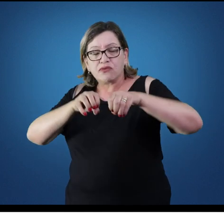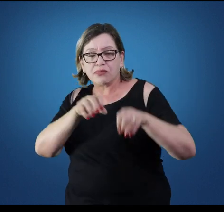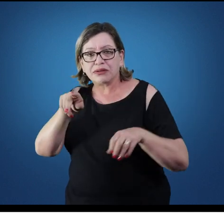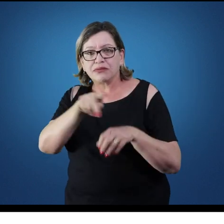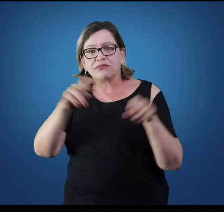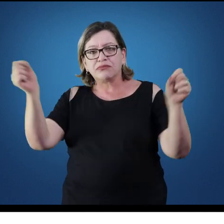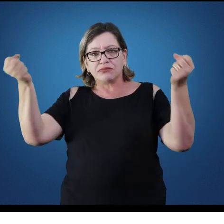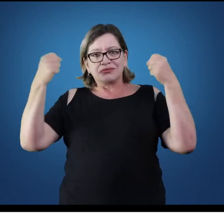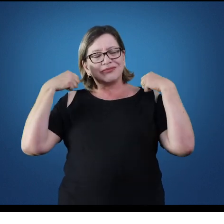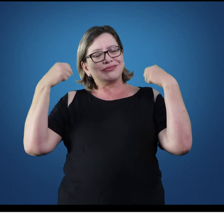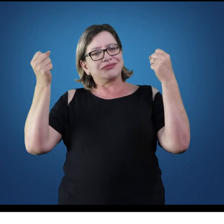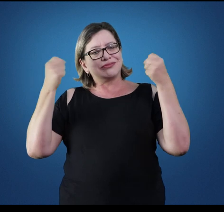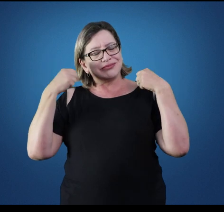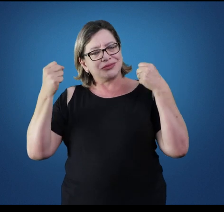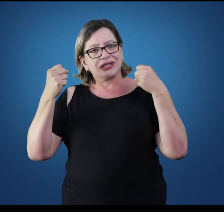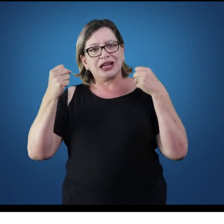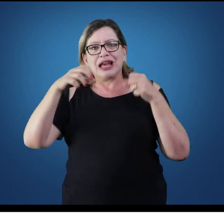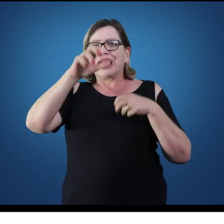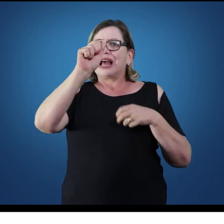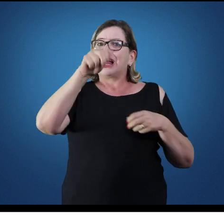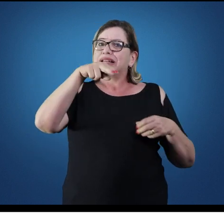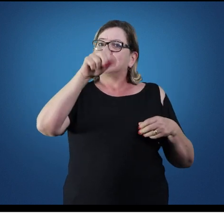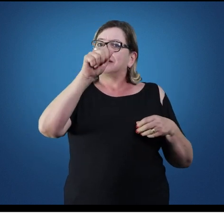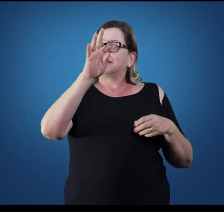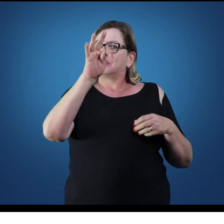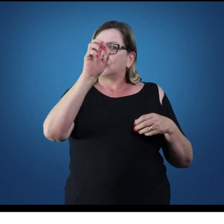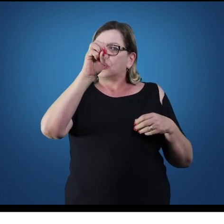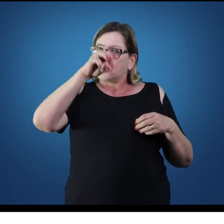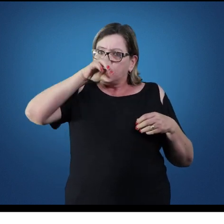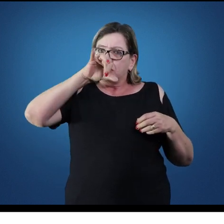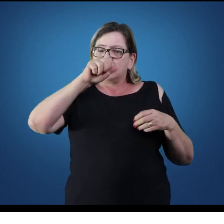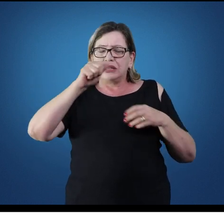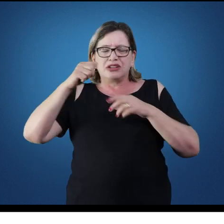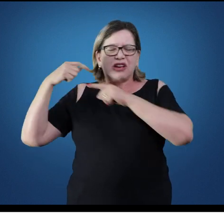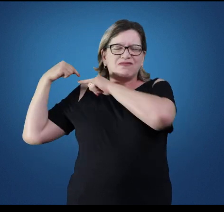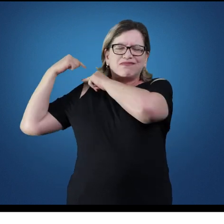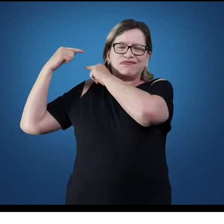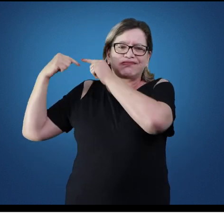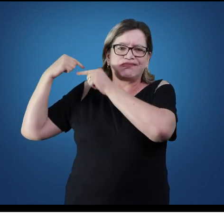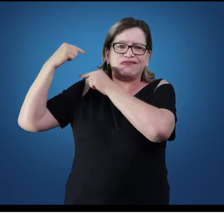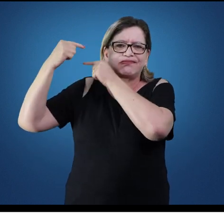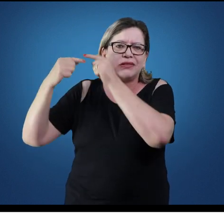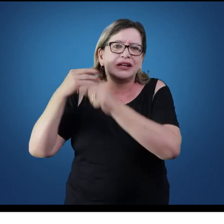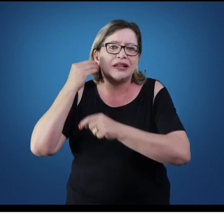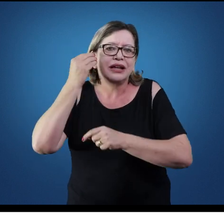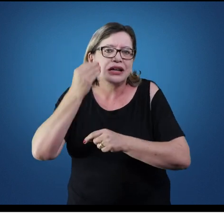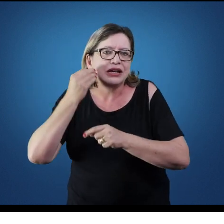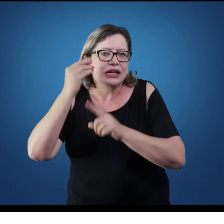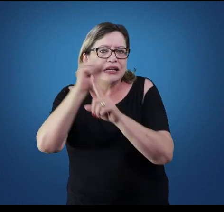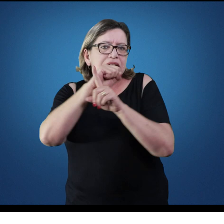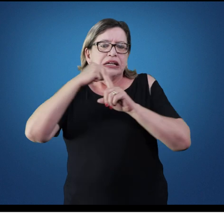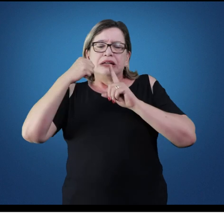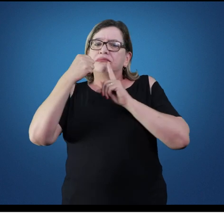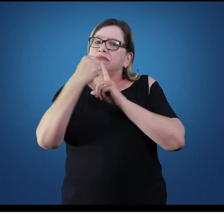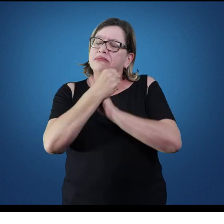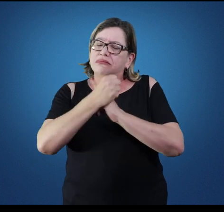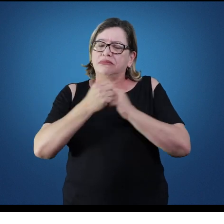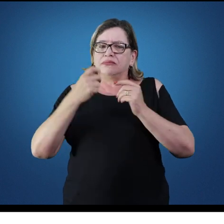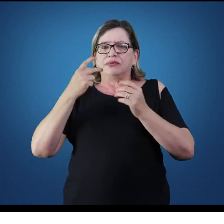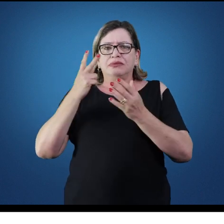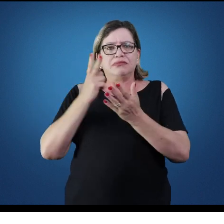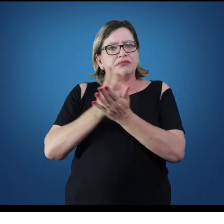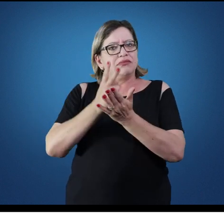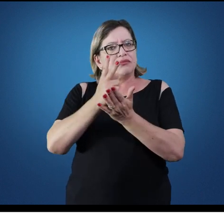disciplina. Então, a Anatomia Humana descende aí de séculos e séculos na vivência da sociedade. E, com